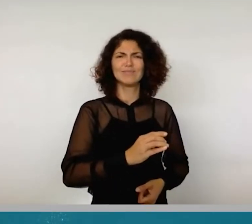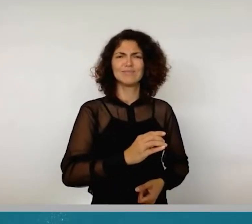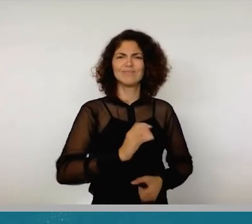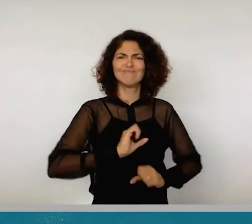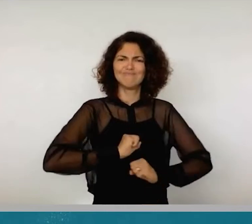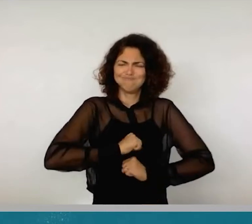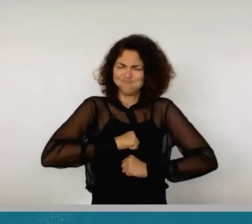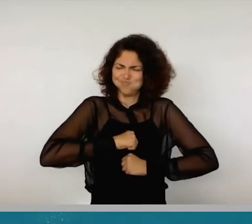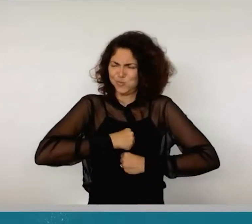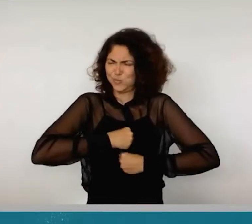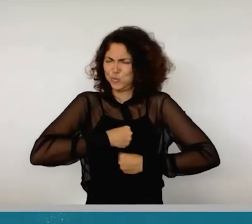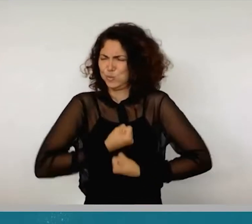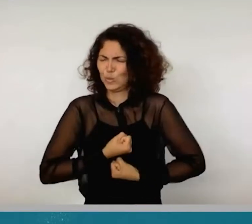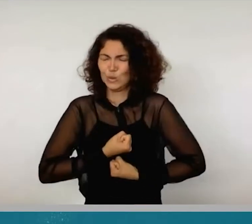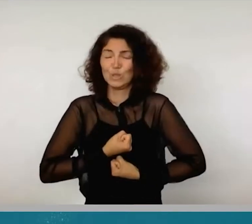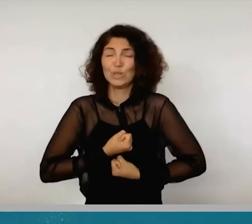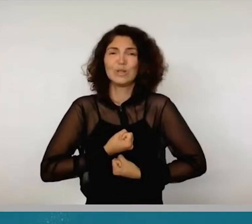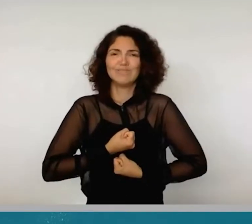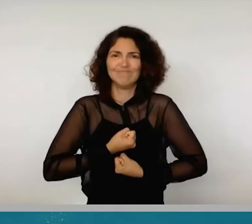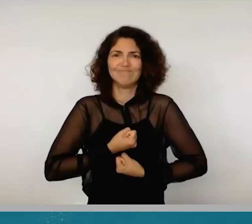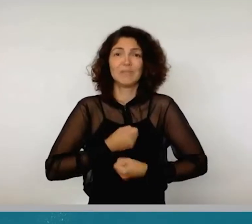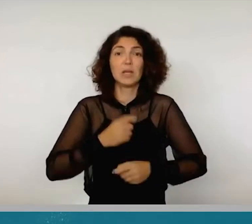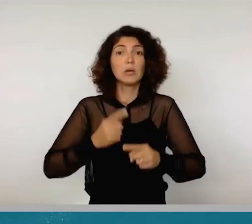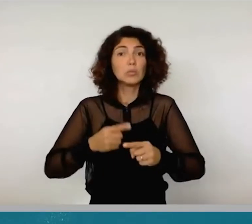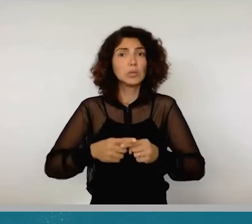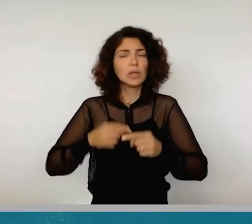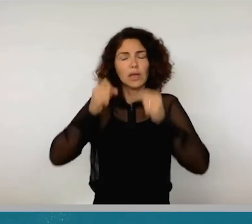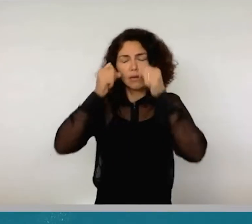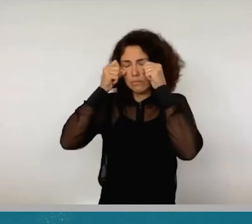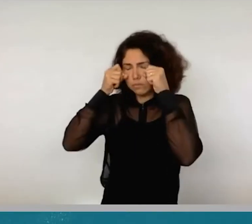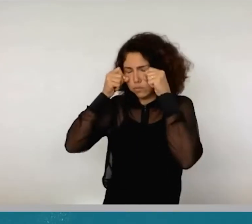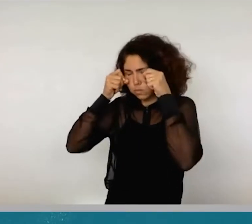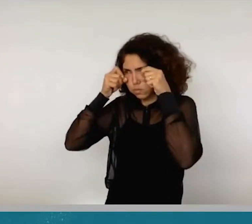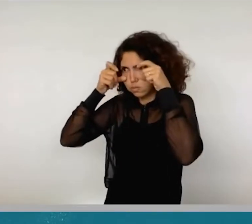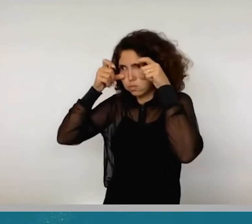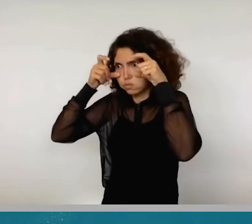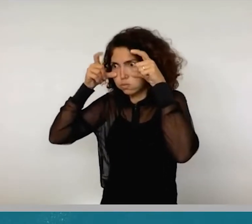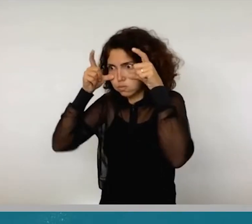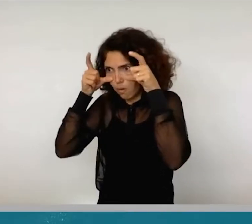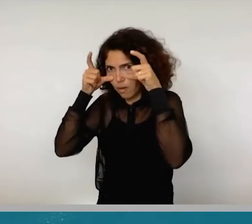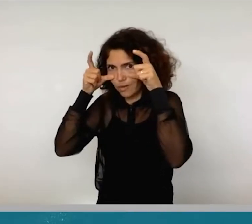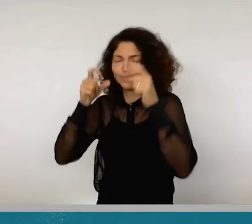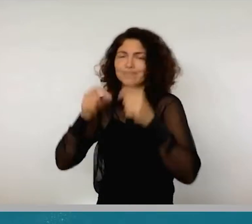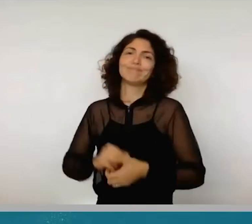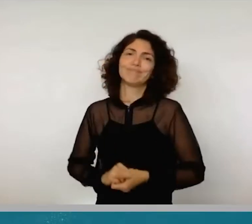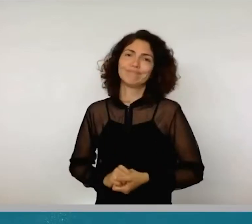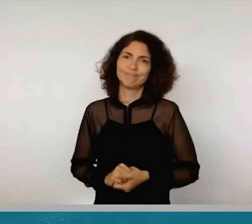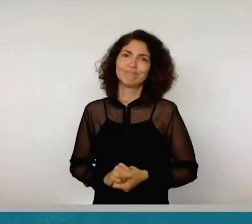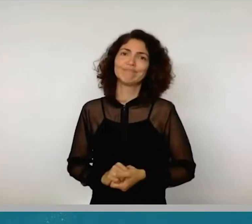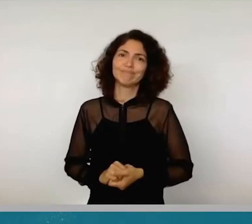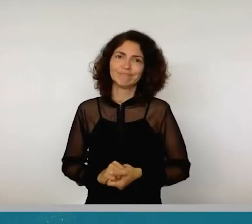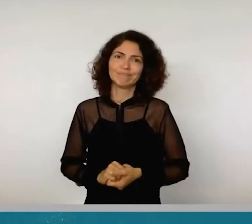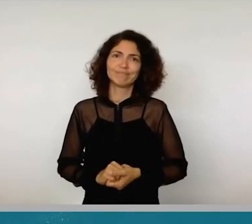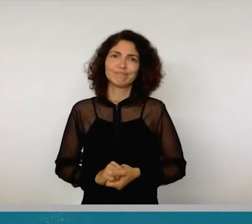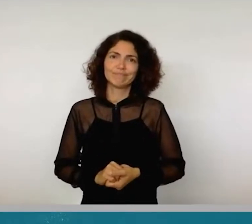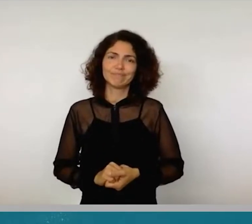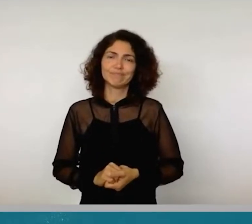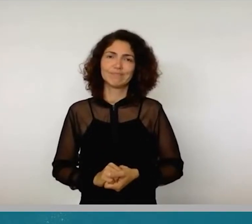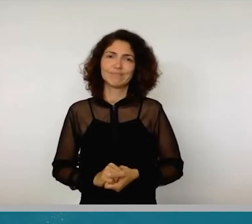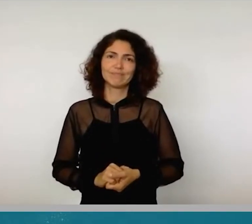o lugar de seu irmão. Ele gostaria de ser ter sido aquele que Deus se